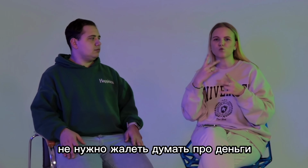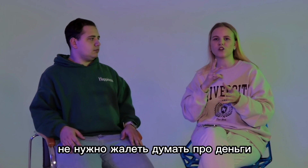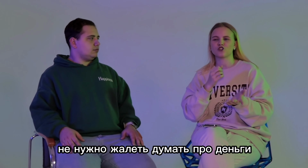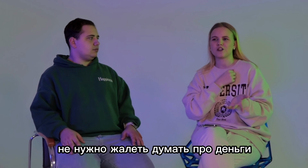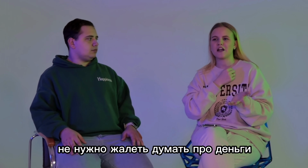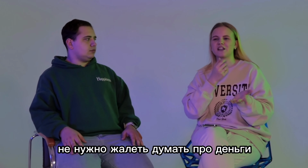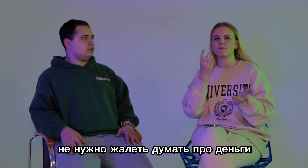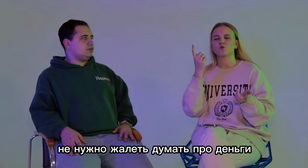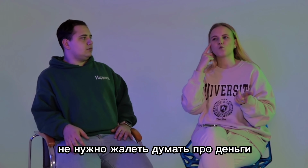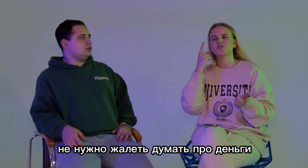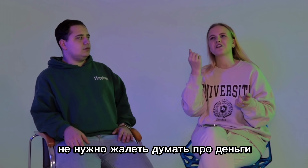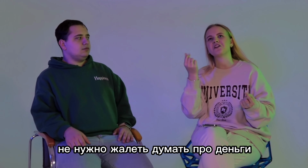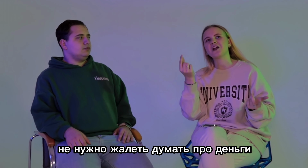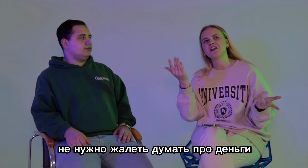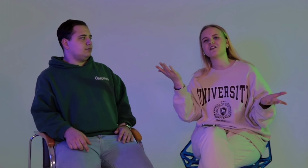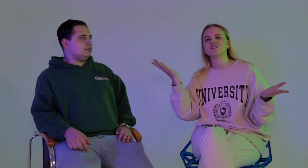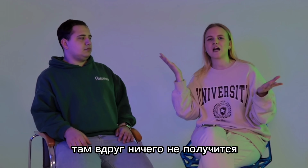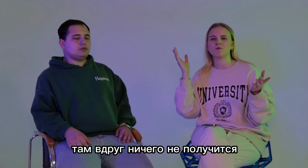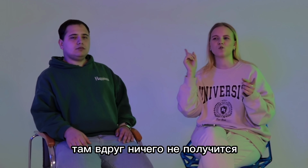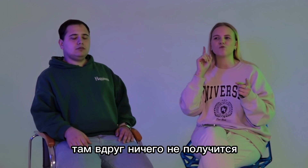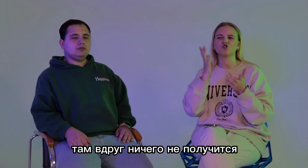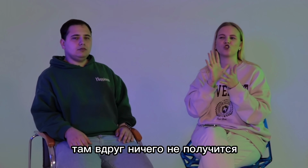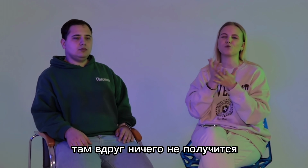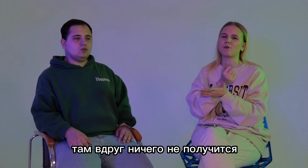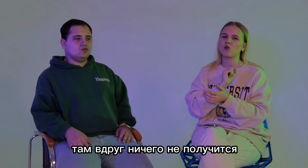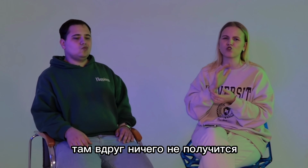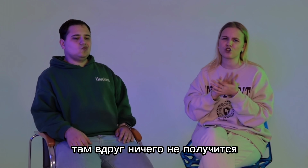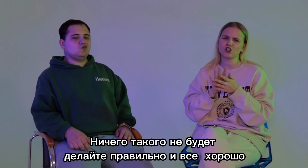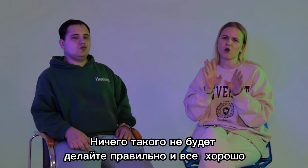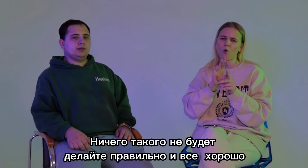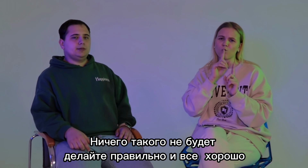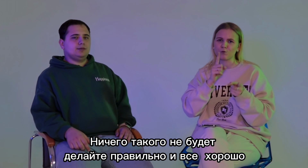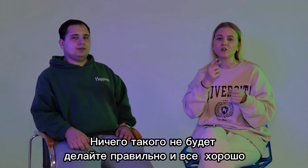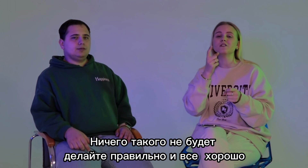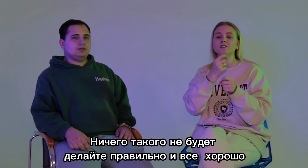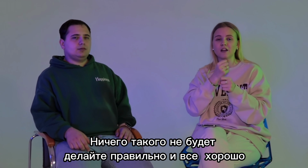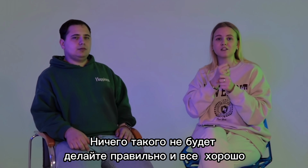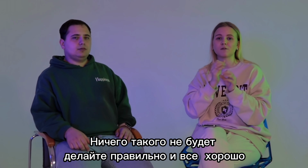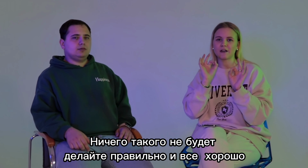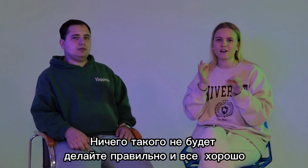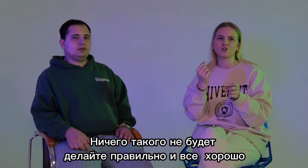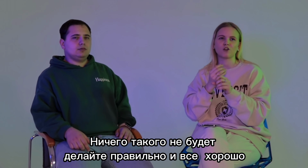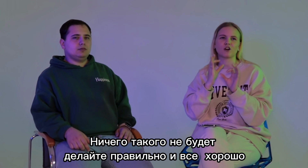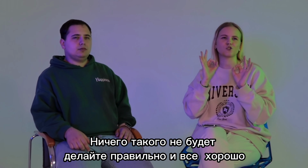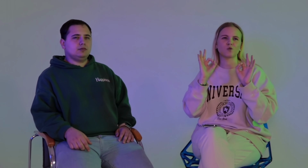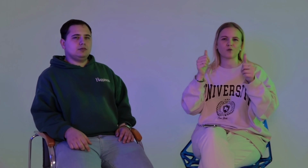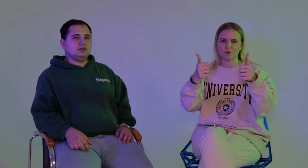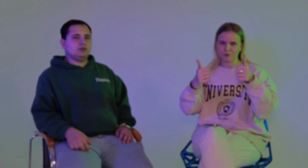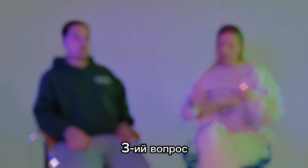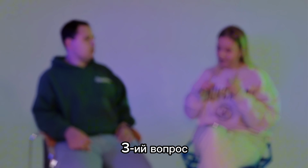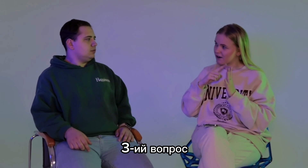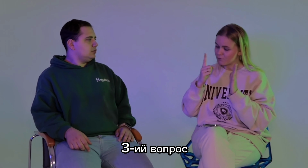нужно жалеть, подумать о деньги, там, думать, что ничего не получится, все такое не будет, и делать правильно, то хорошо. Третий